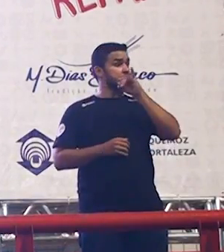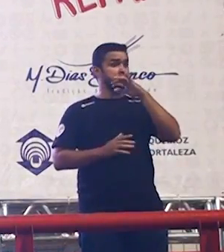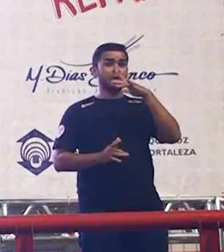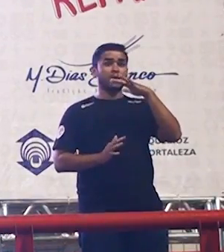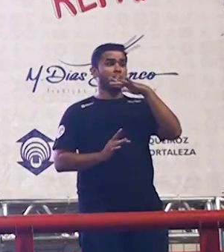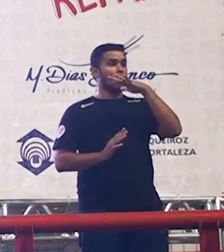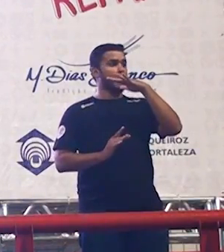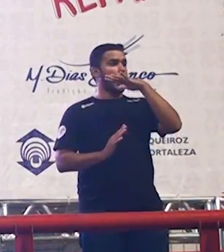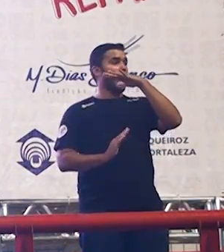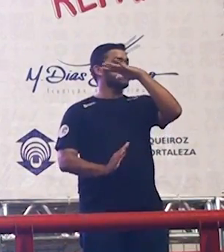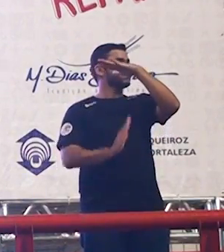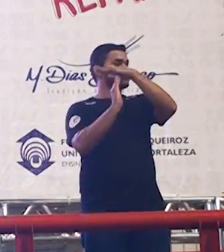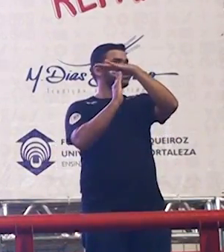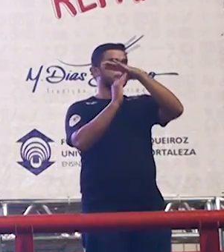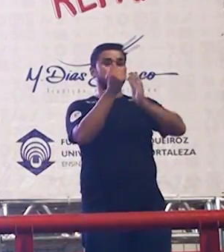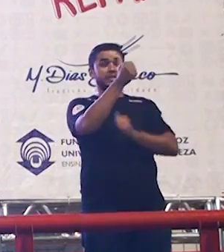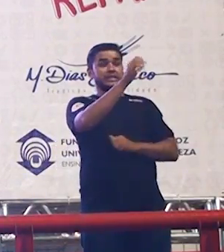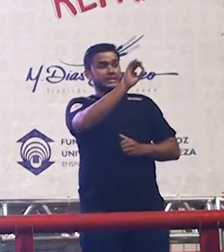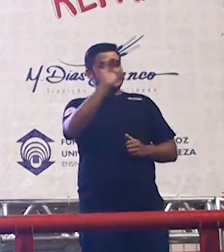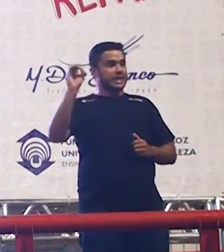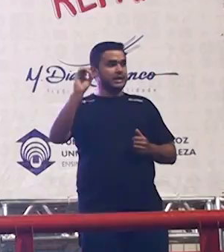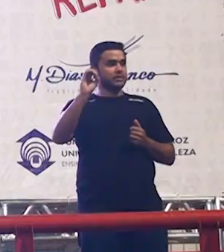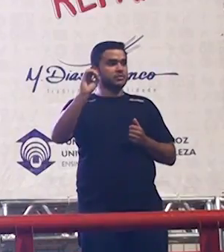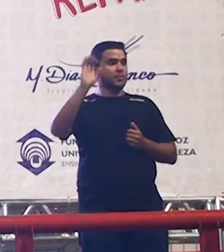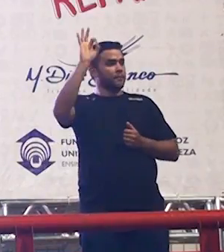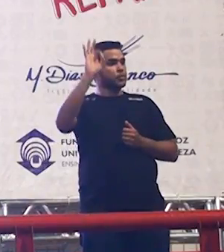100% da umidade relativa do ar?